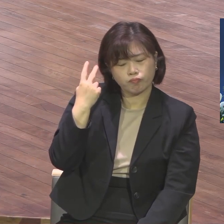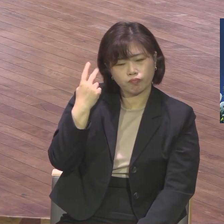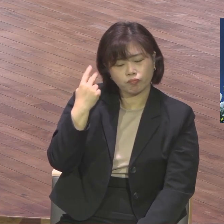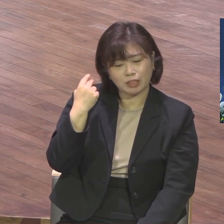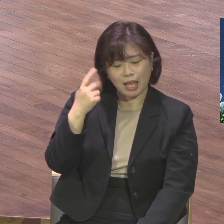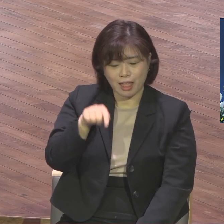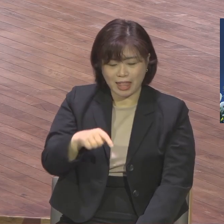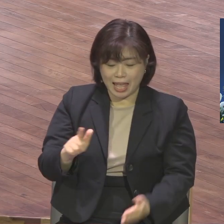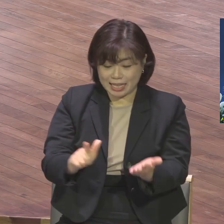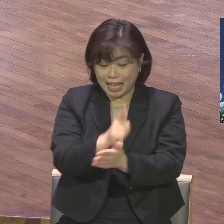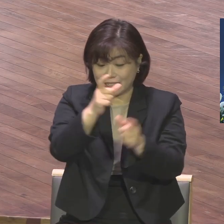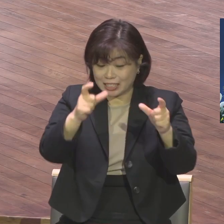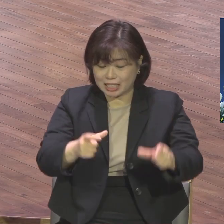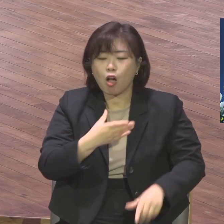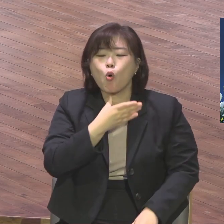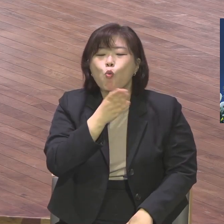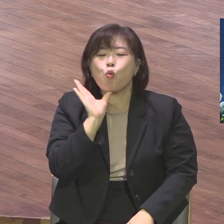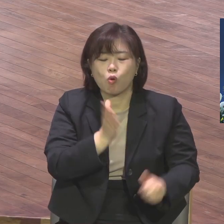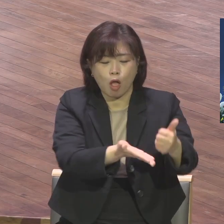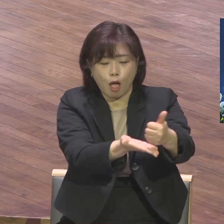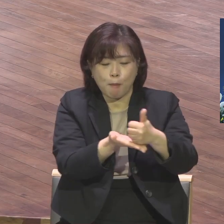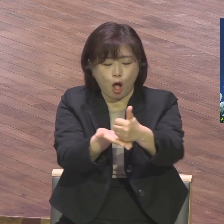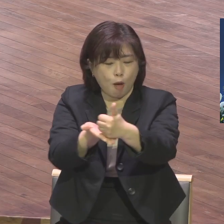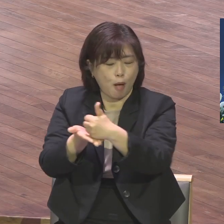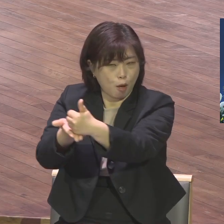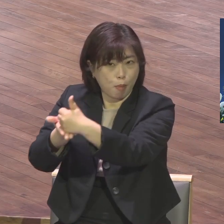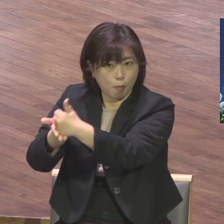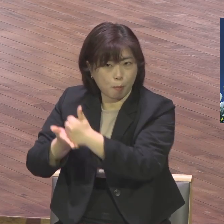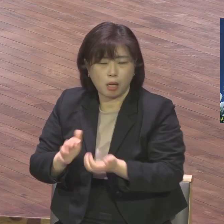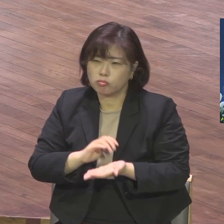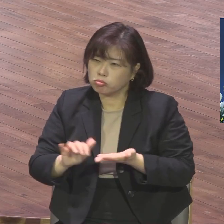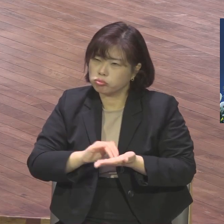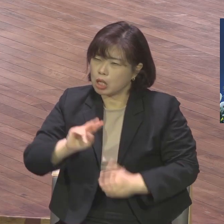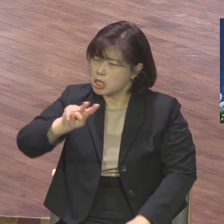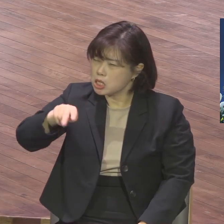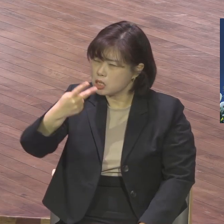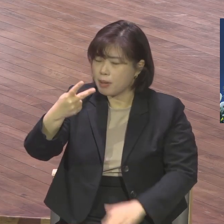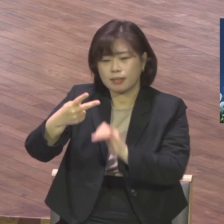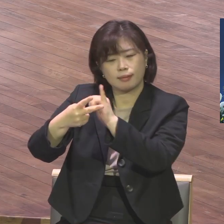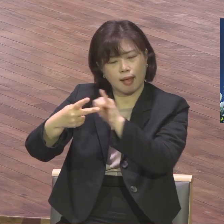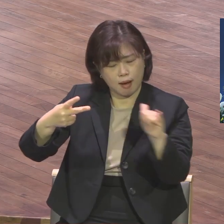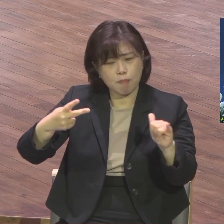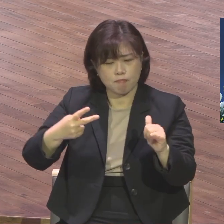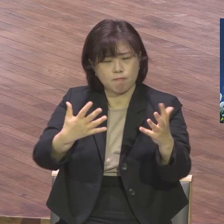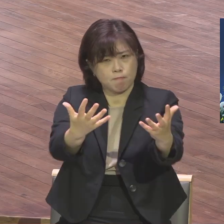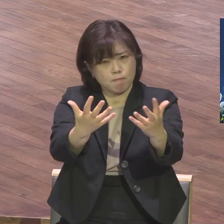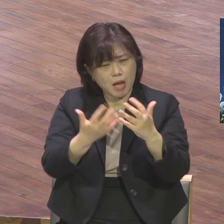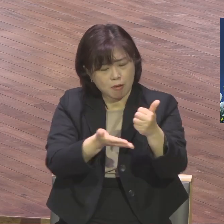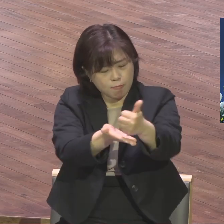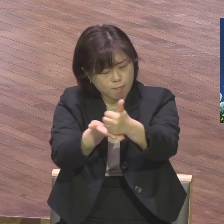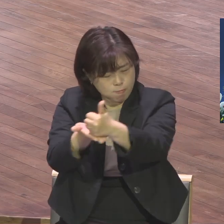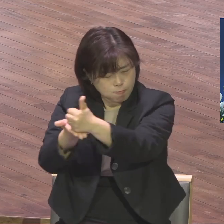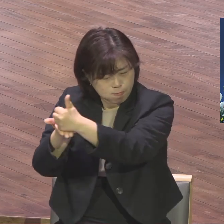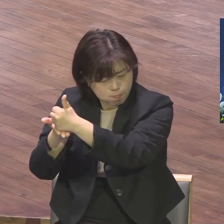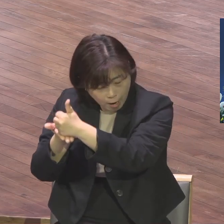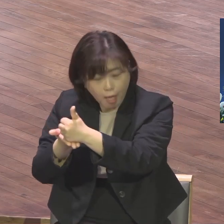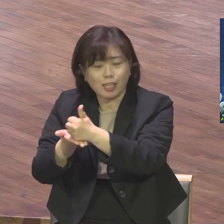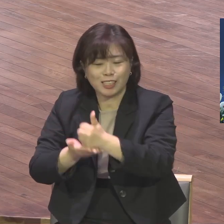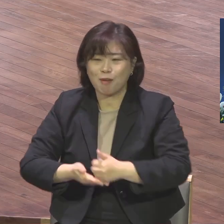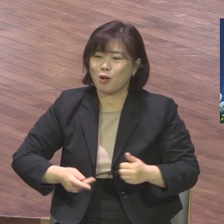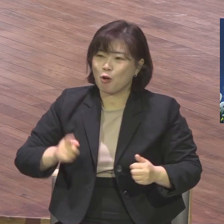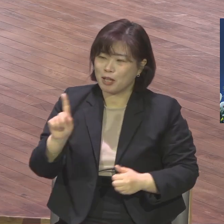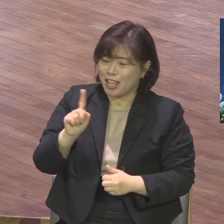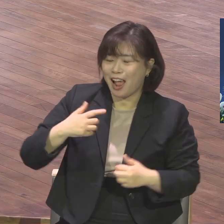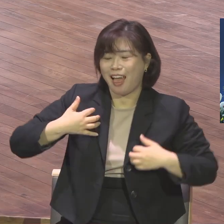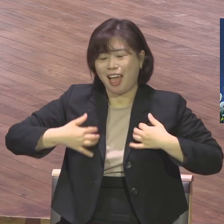성경들을 받고 갔으니. 그 사이 보내서 보는 그 분이 막 예원교회에 나와서 신앙생활하고 진성이도 와서 막 예원교회 나